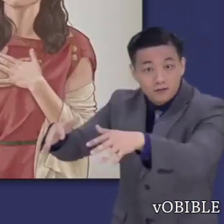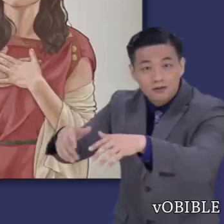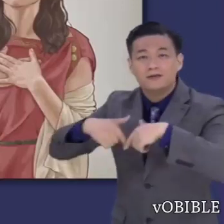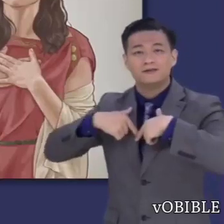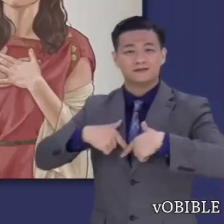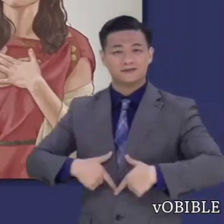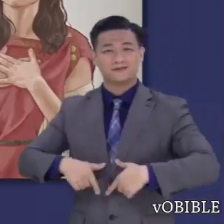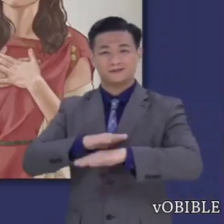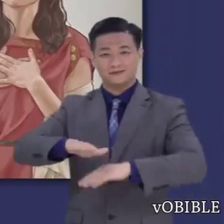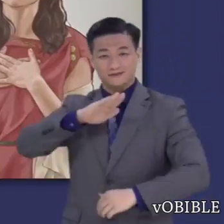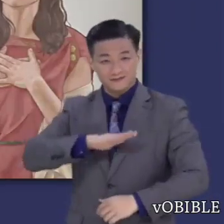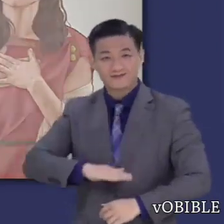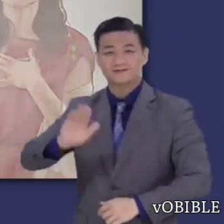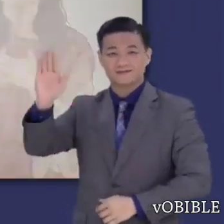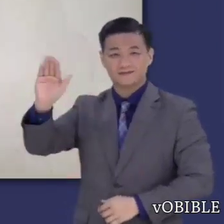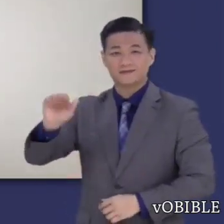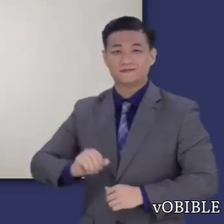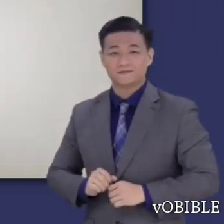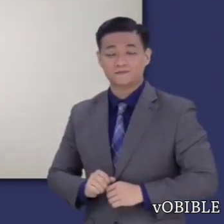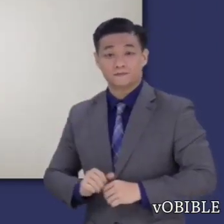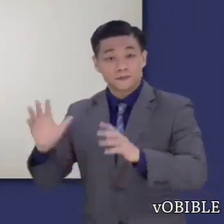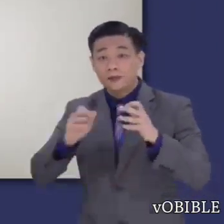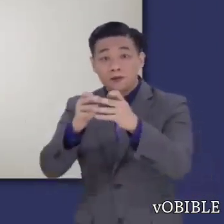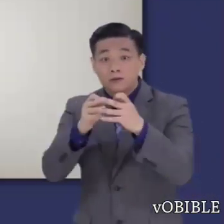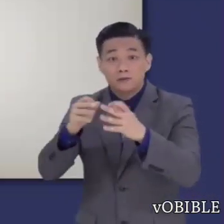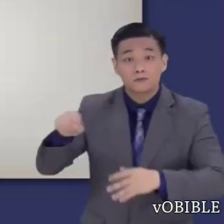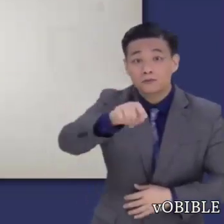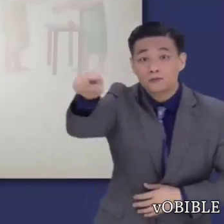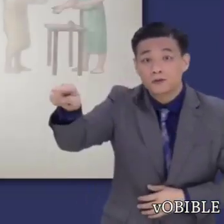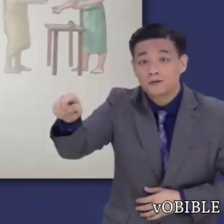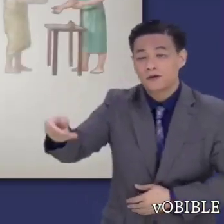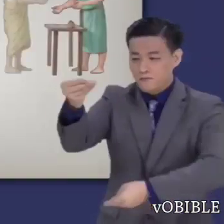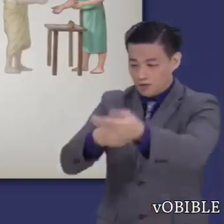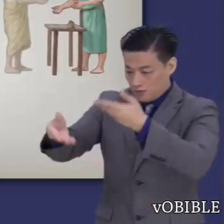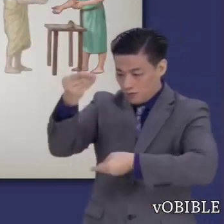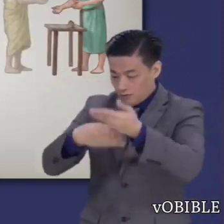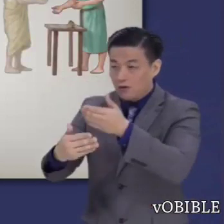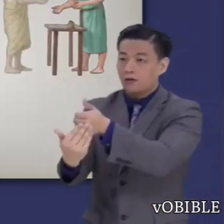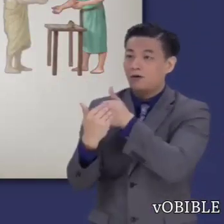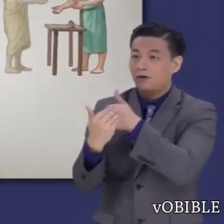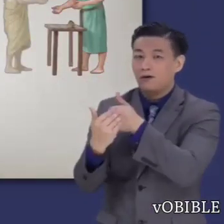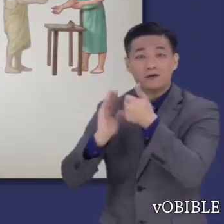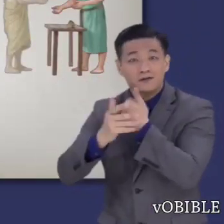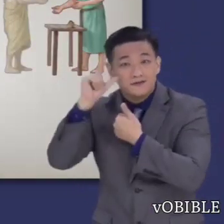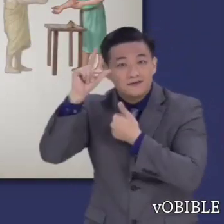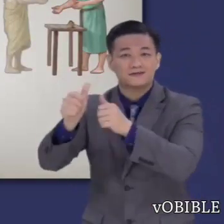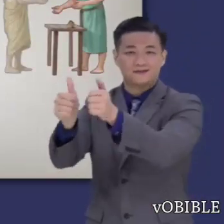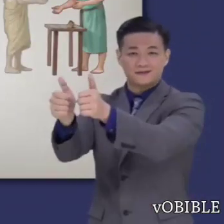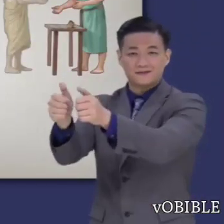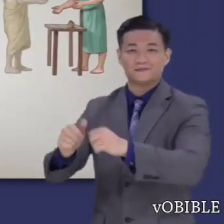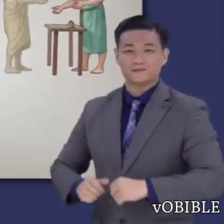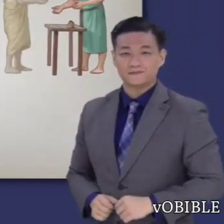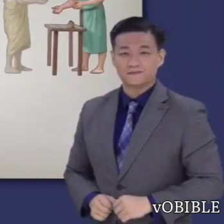谢，就可以感到内心安宁。保罗也感谢会众表现慷慨，为他